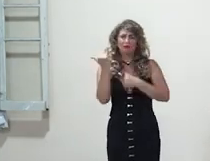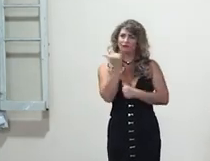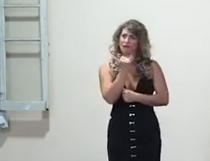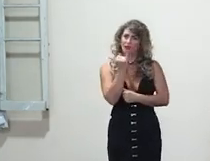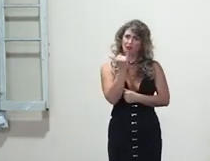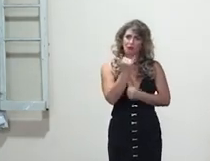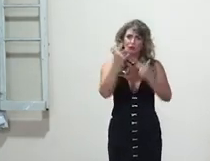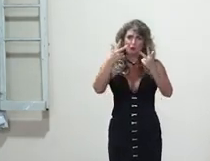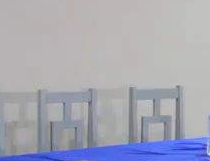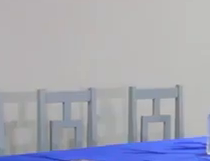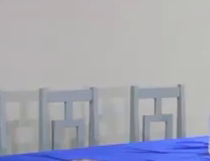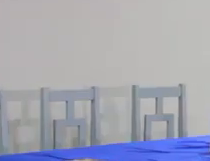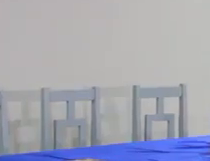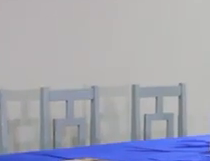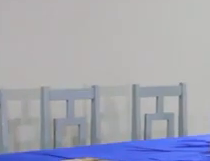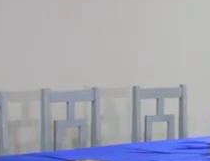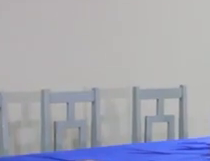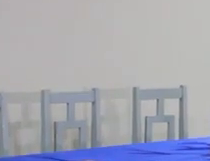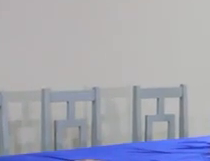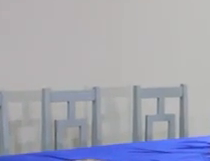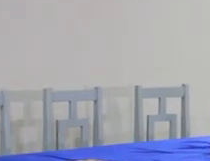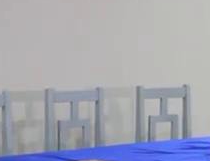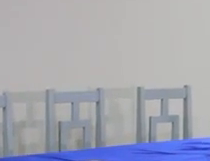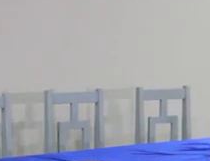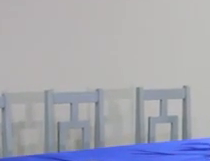no mesmo local.